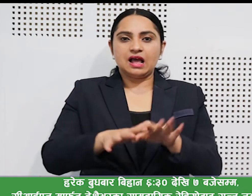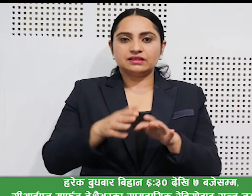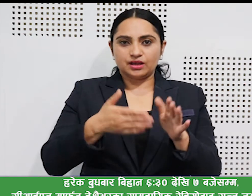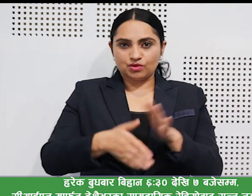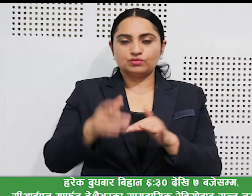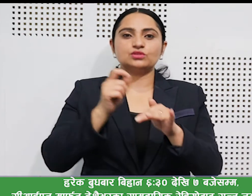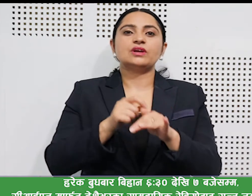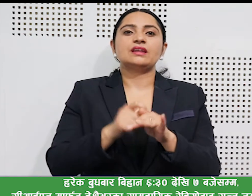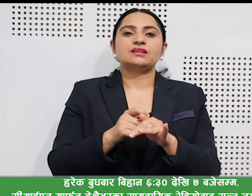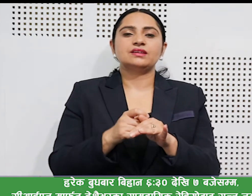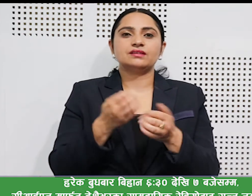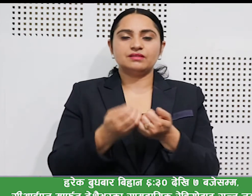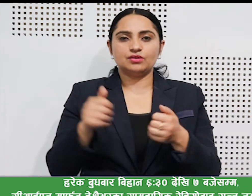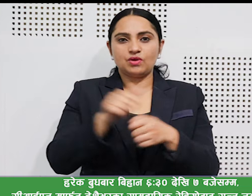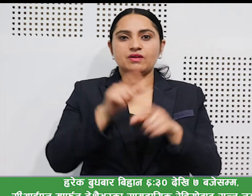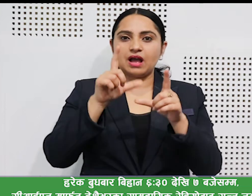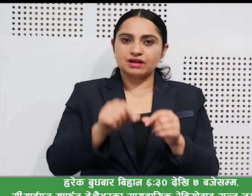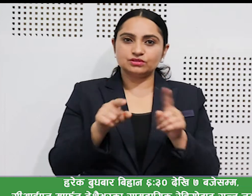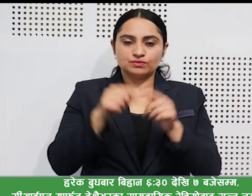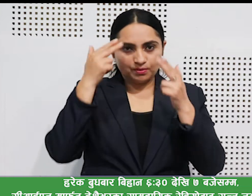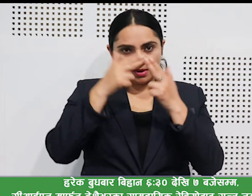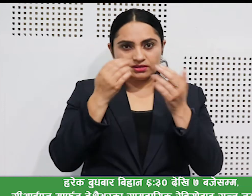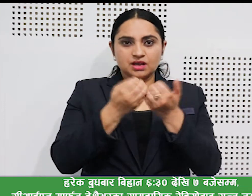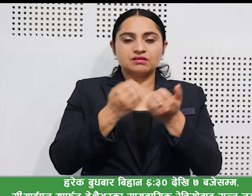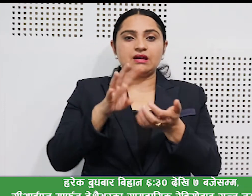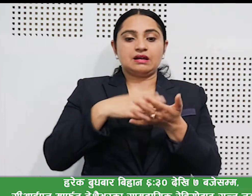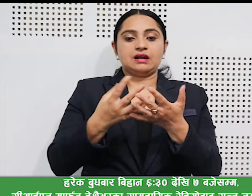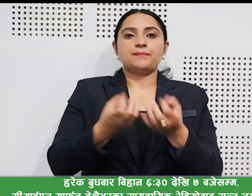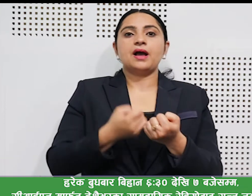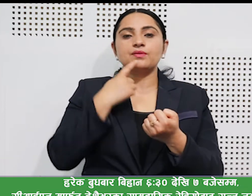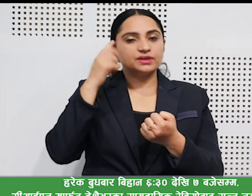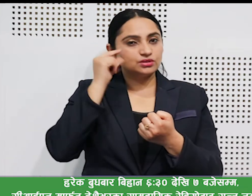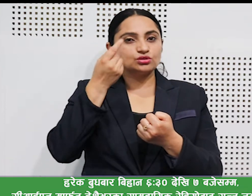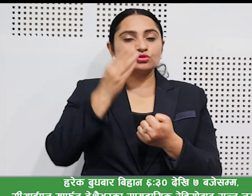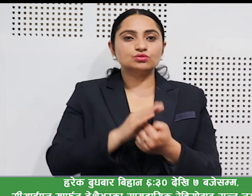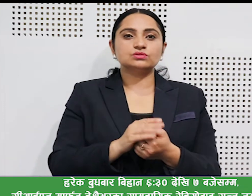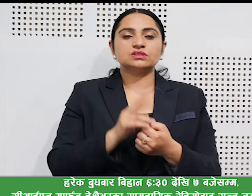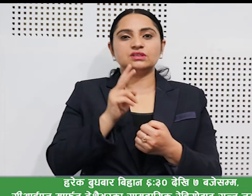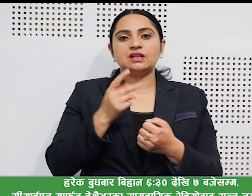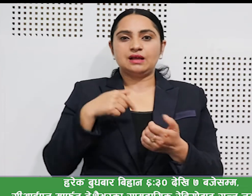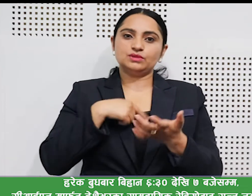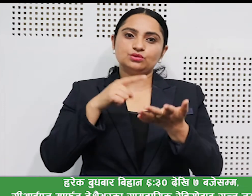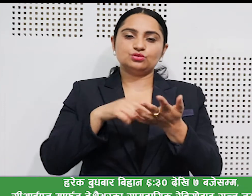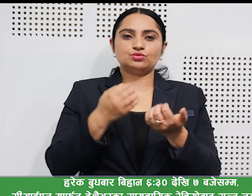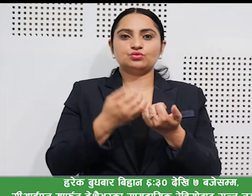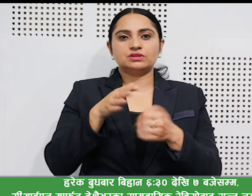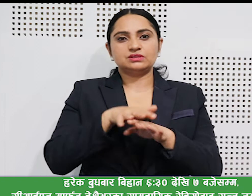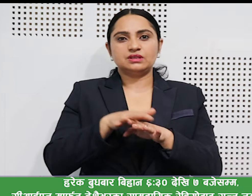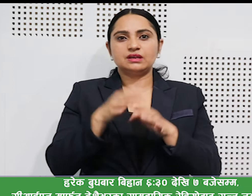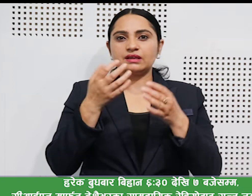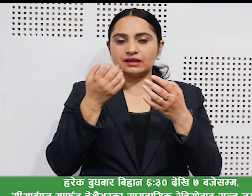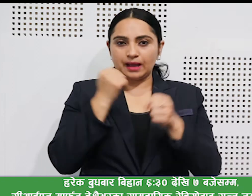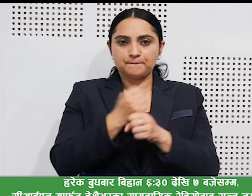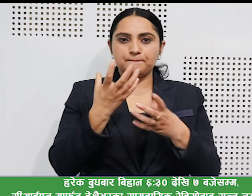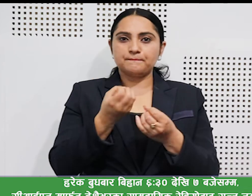र रेस्पोन्समा चाहिँ उहाँहरूको आवश्यकता पनि पहिचान गर्न डाटा भएपछि सजिलो भयो, त्यसरी गर्ने भनेर सुरुवात गरेका छौँ। धेरै काम चाहिँ यसमा गर्न